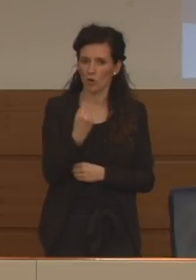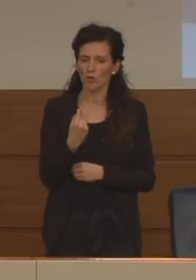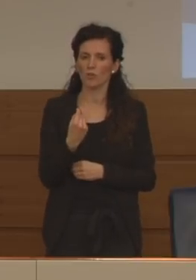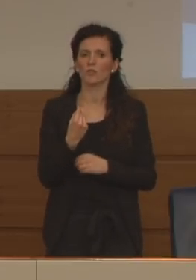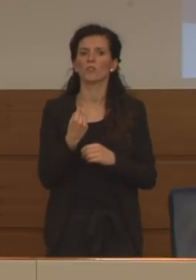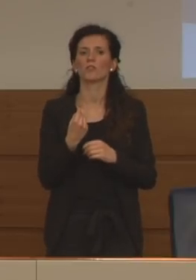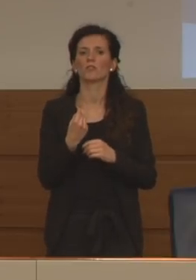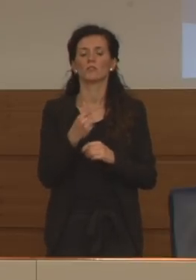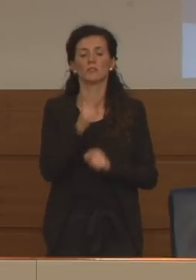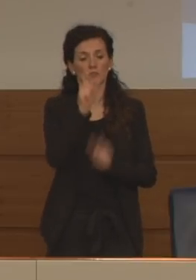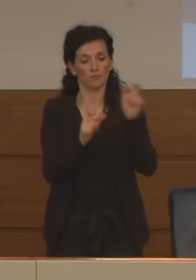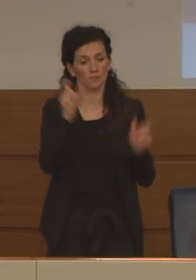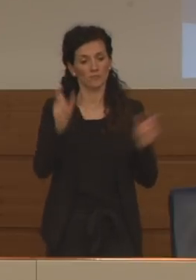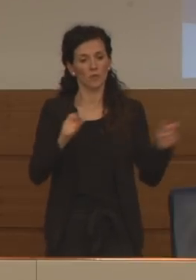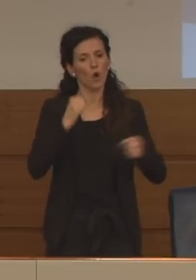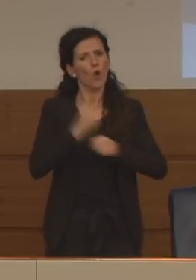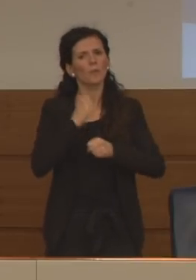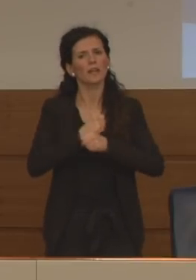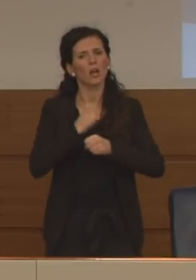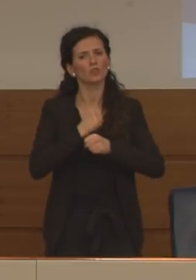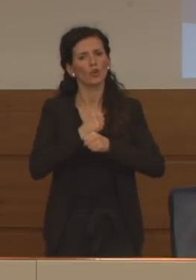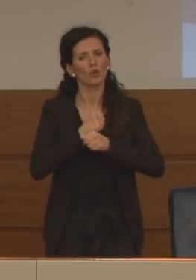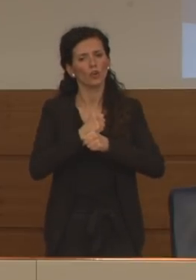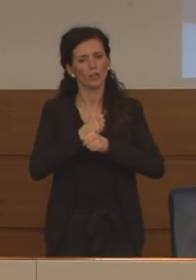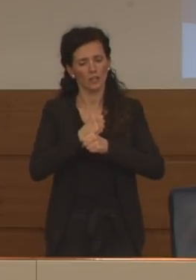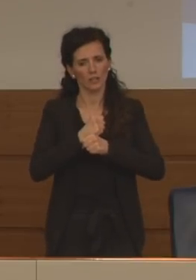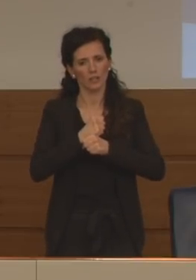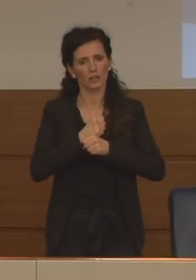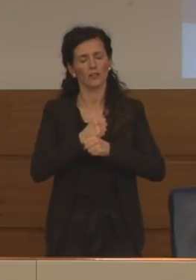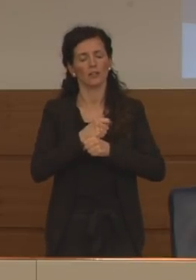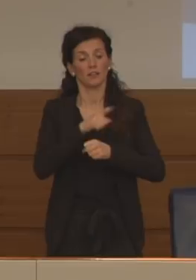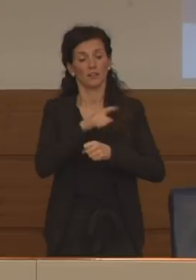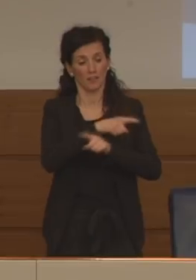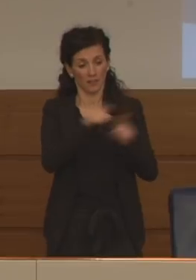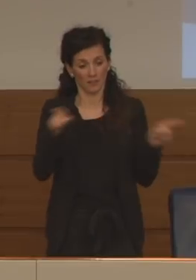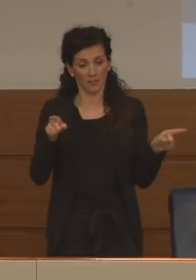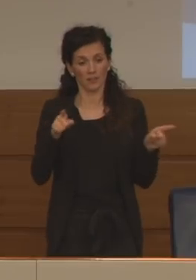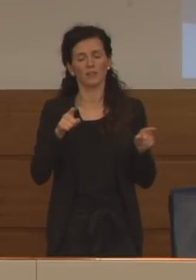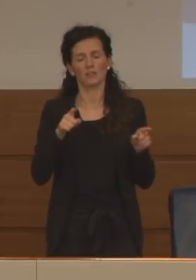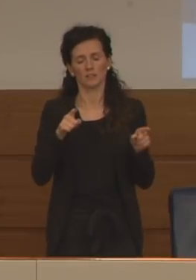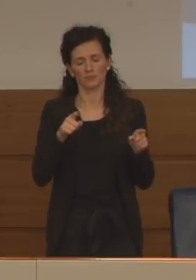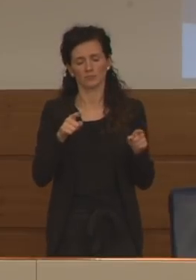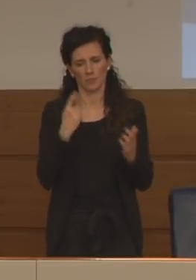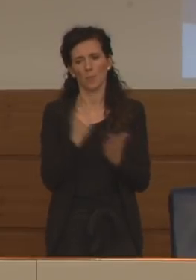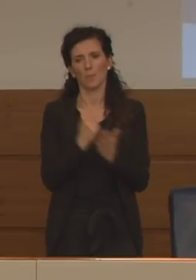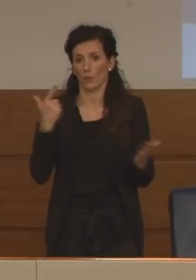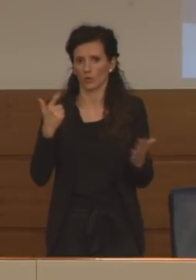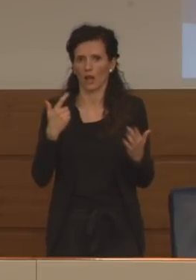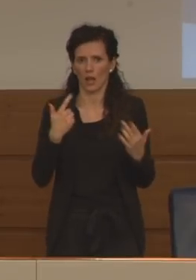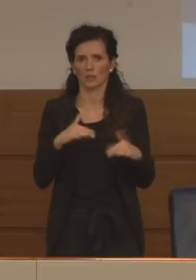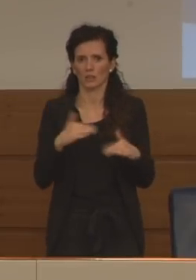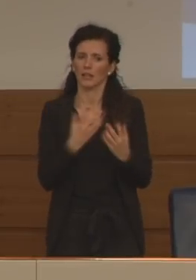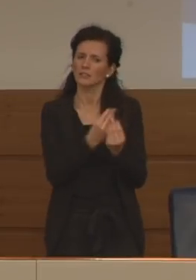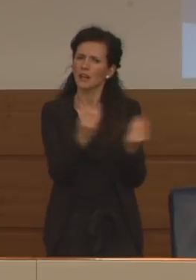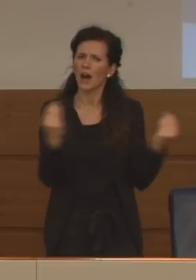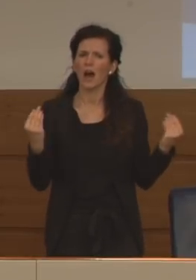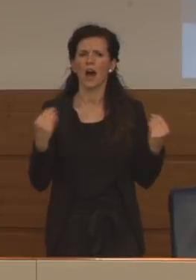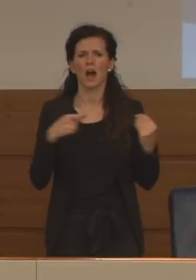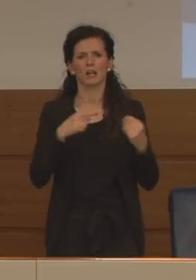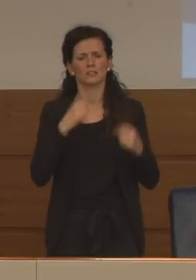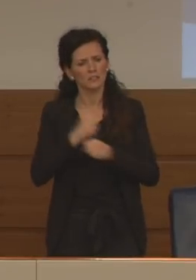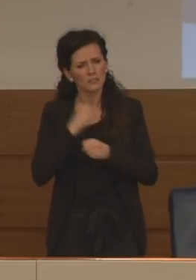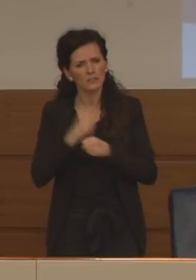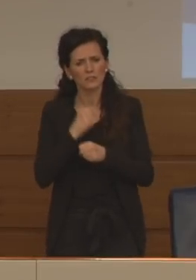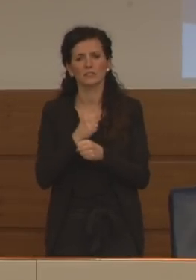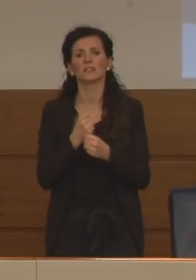numero di operatori che è molto significativo il che ovviamente è un altro motivo